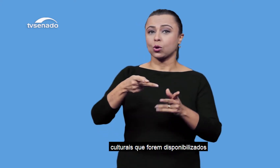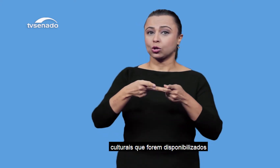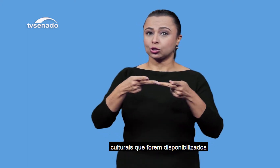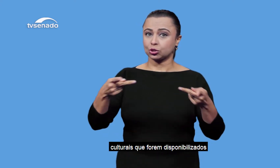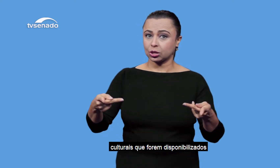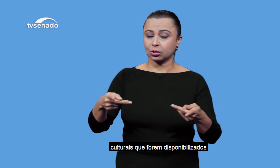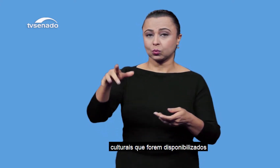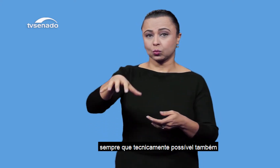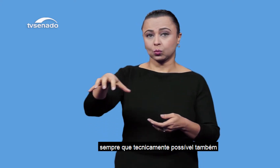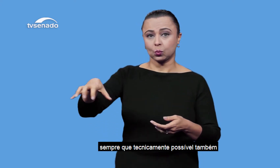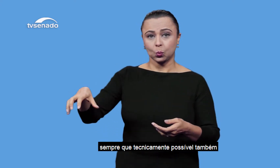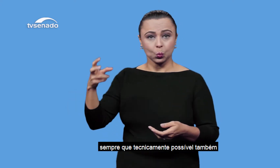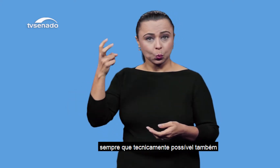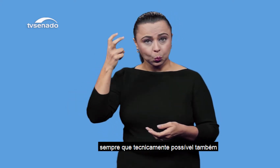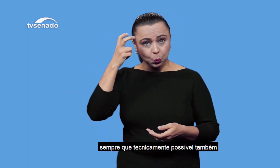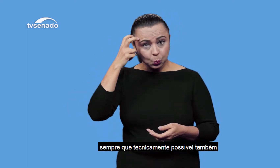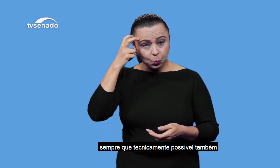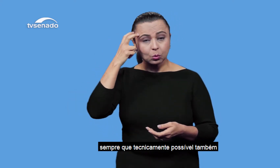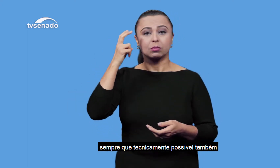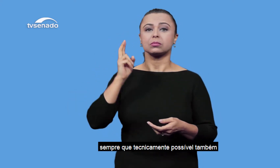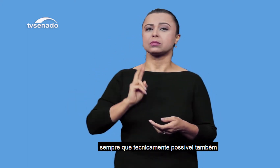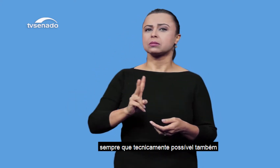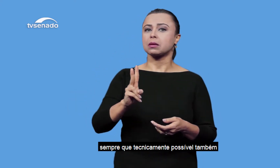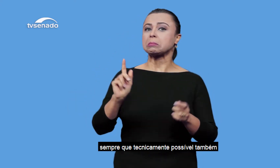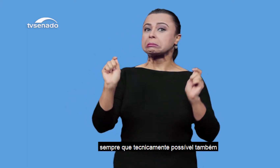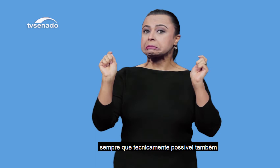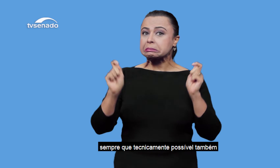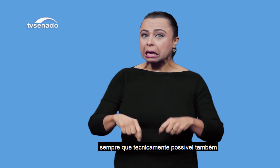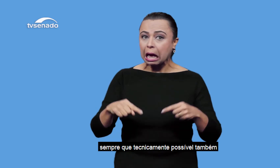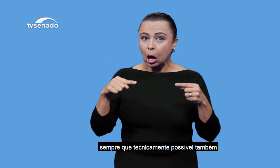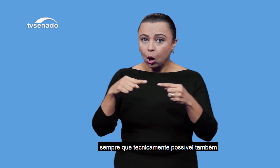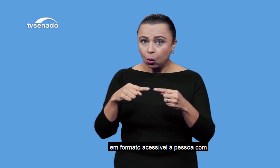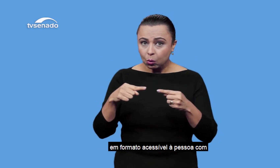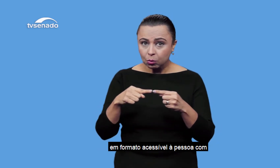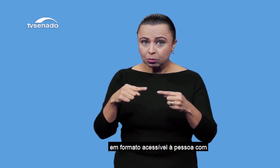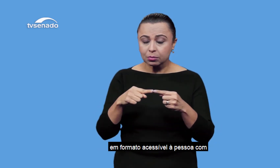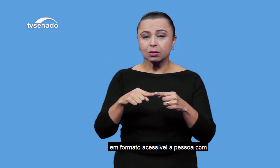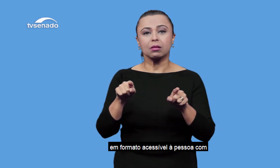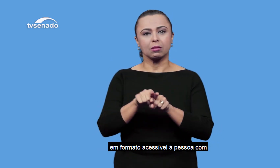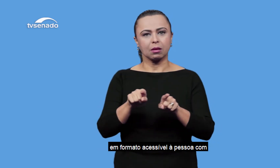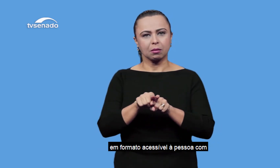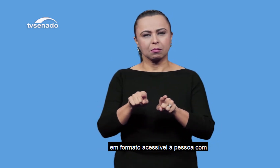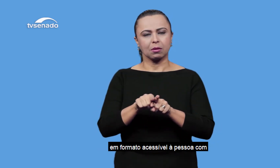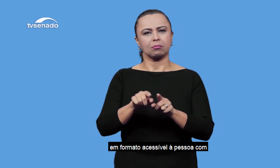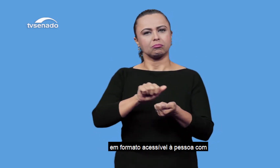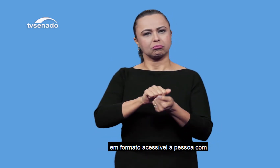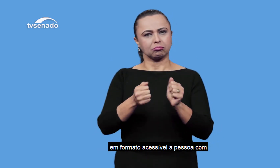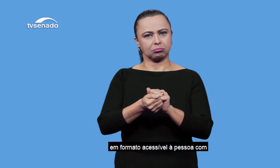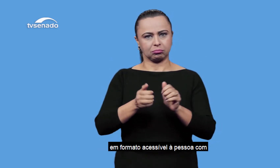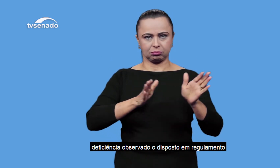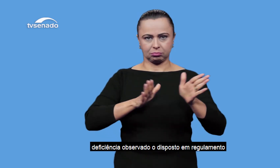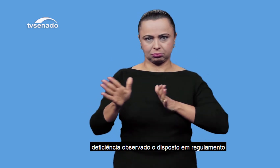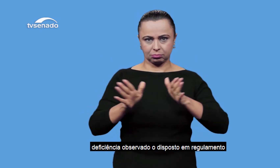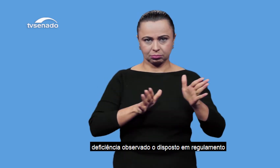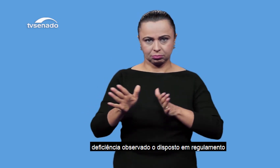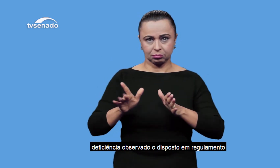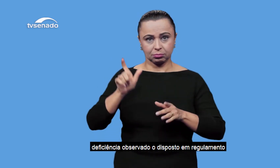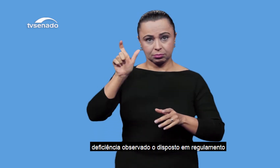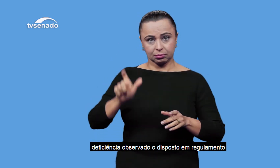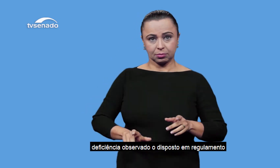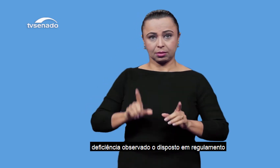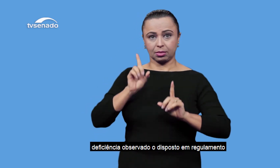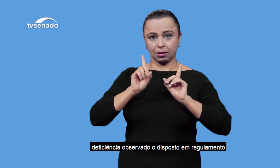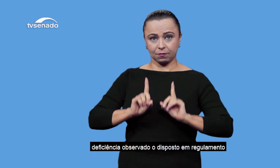disponibilizados sempre que tecnicamente possível também em formato acessível à pessoa com deficiência